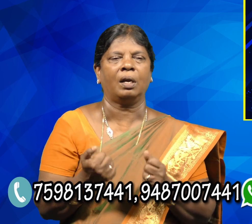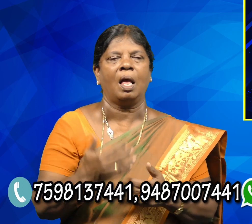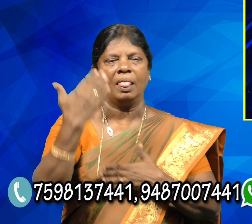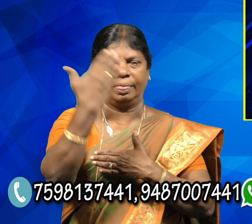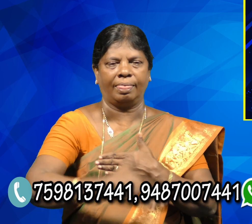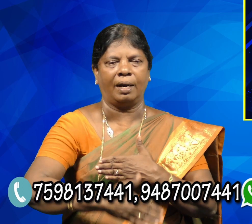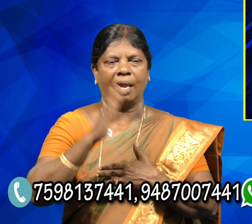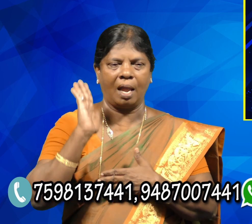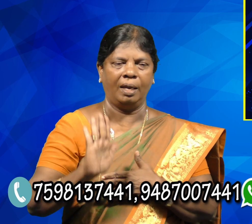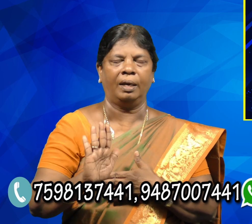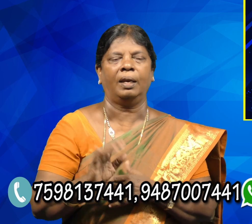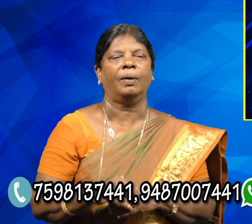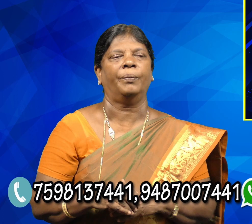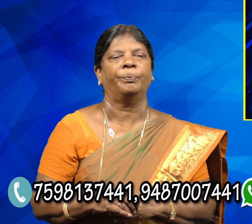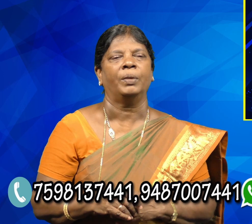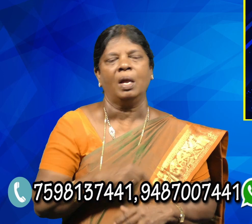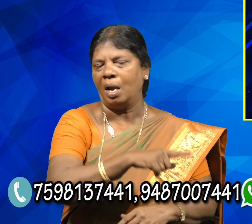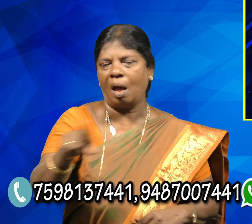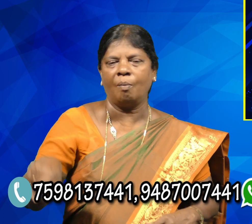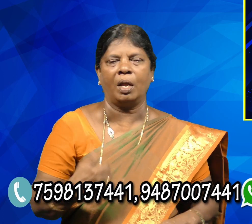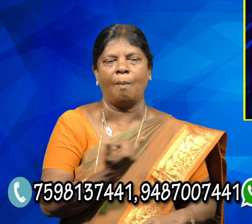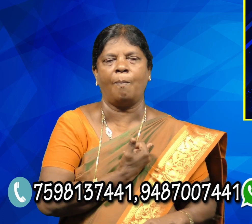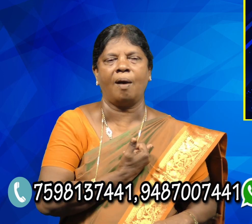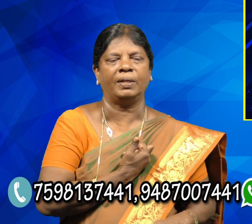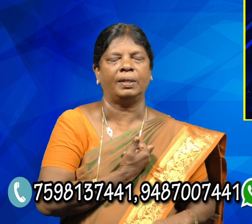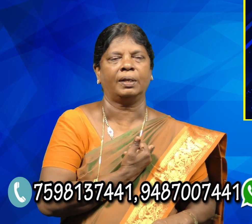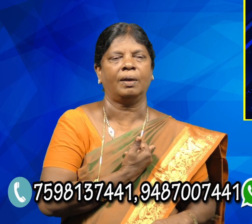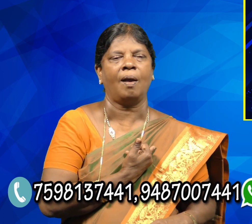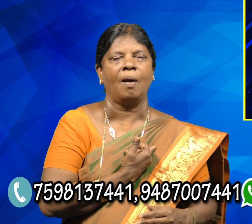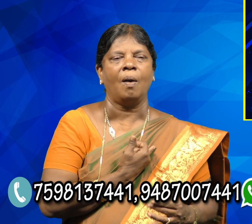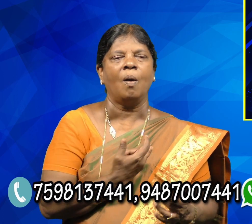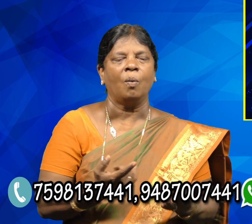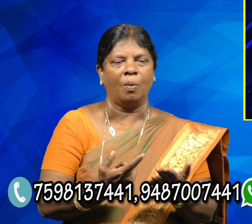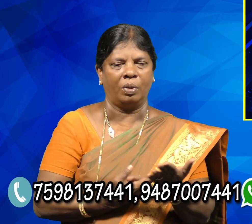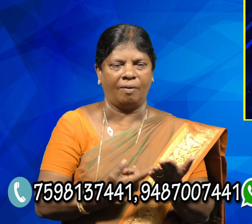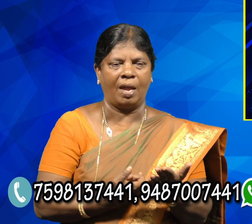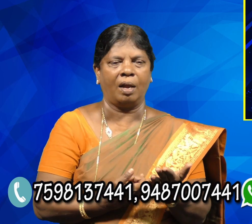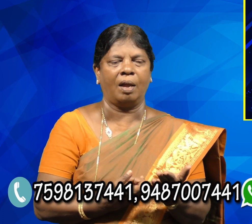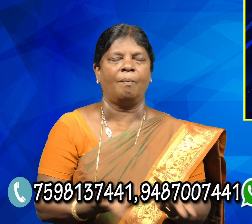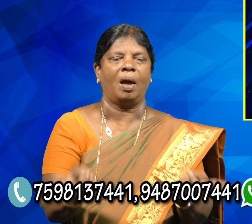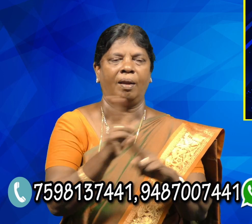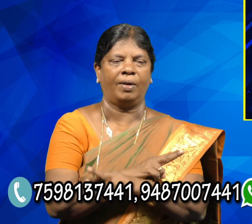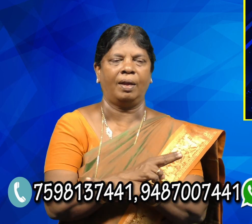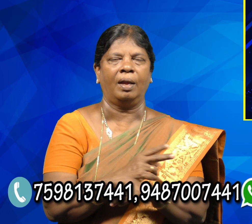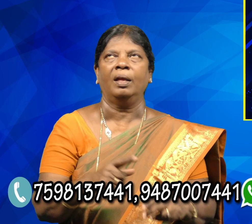பெற்றுக்கொள்வதற்கு தடையாக இருக்கின்ற நம்முடைய பாவத்திற்கு பரிகாரம்